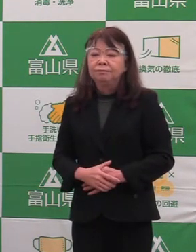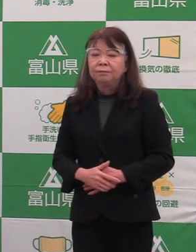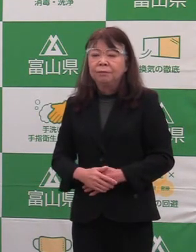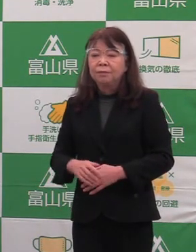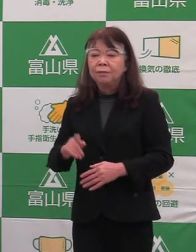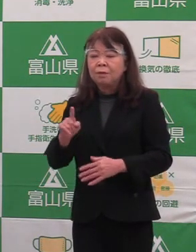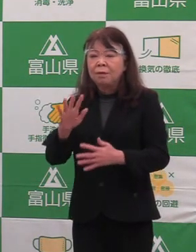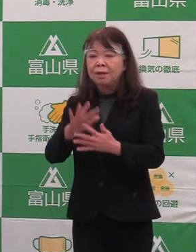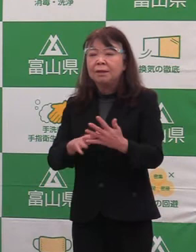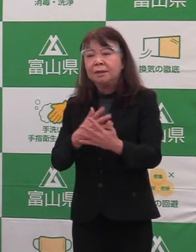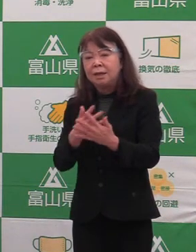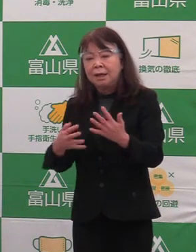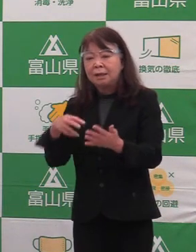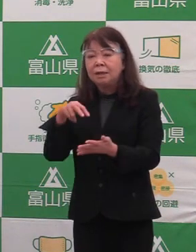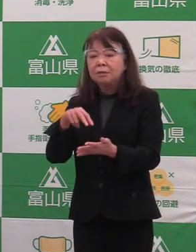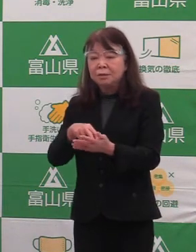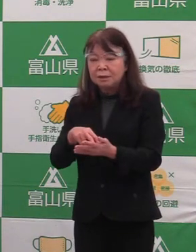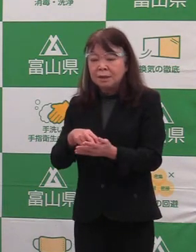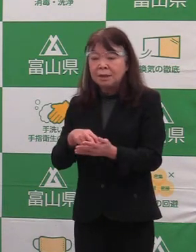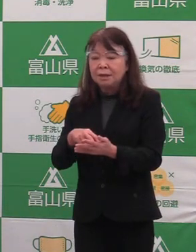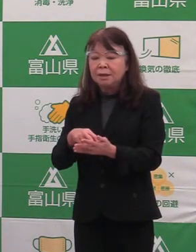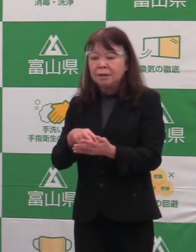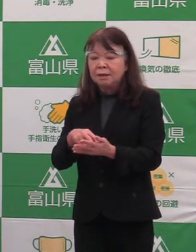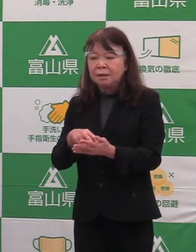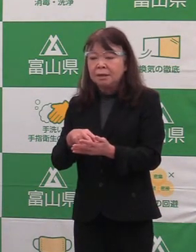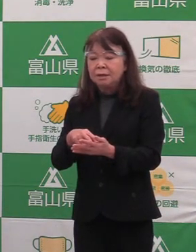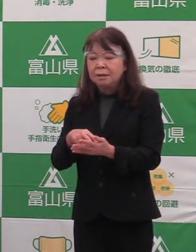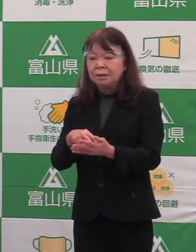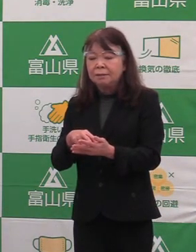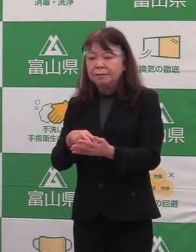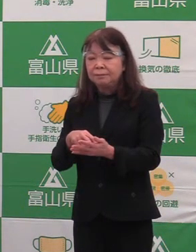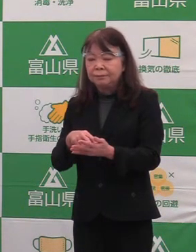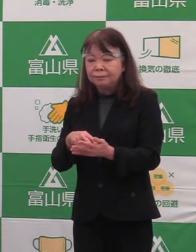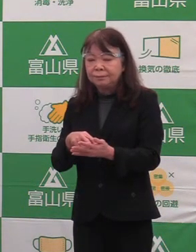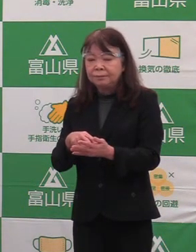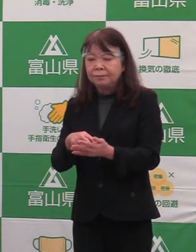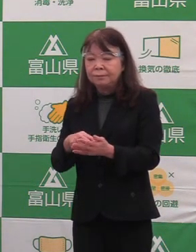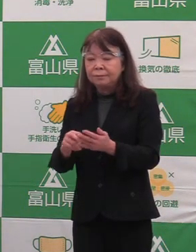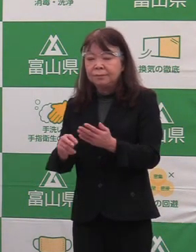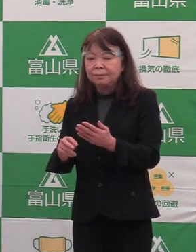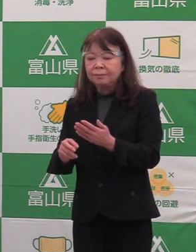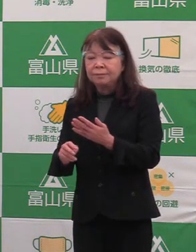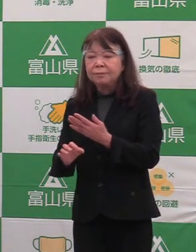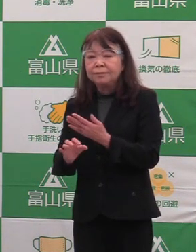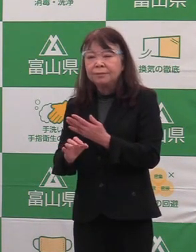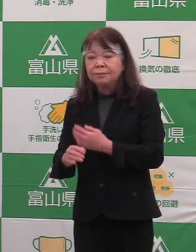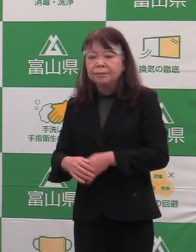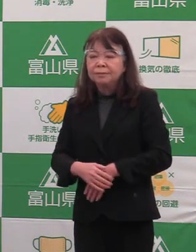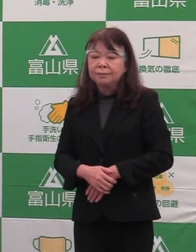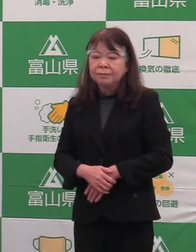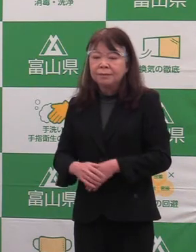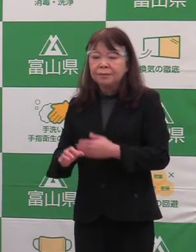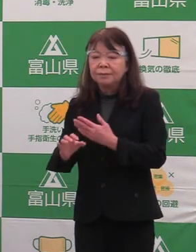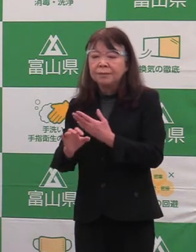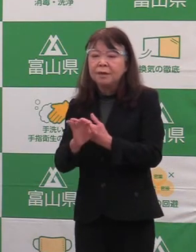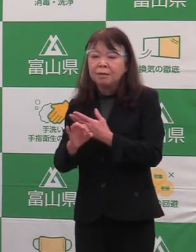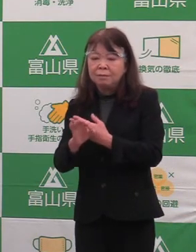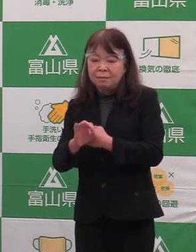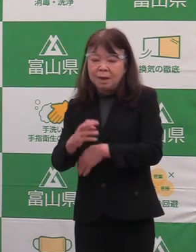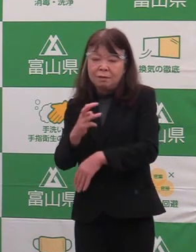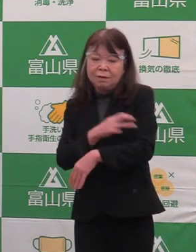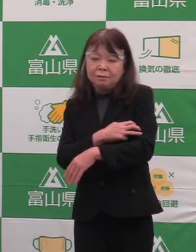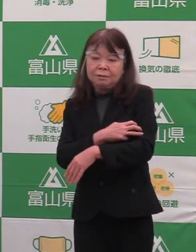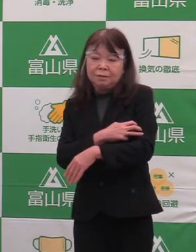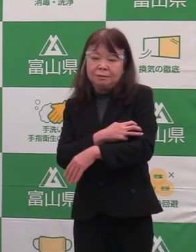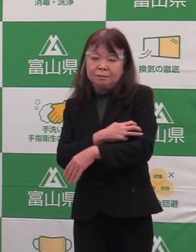データとして、経年、時間のが経つとともに抗